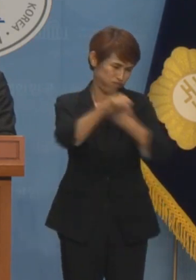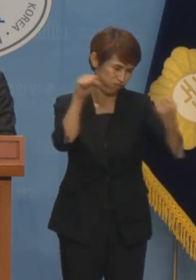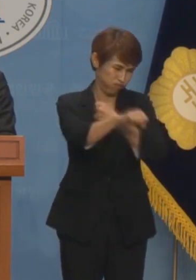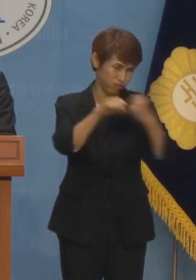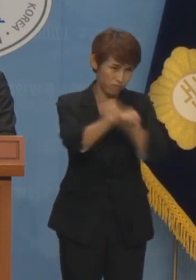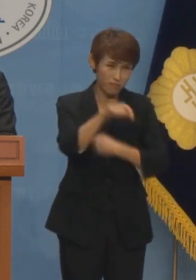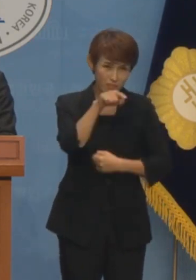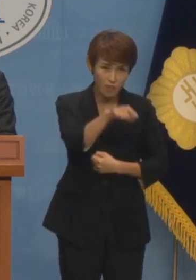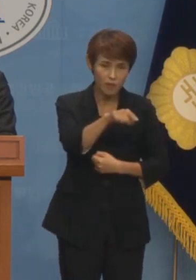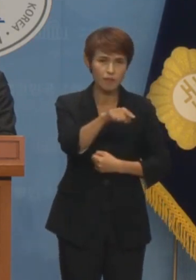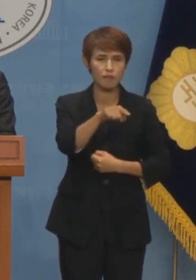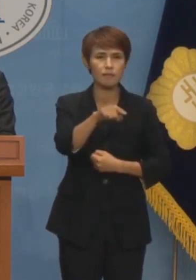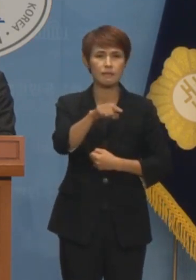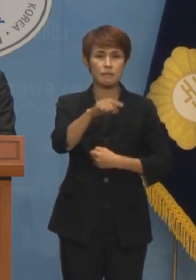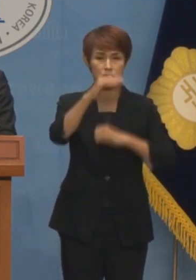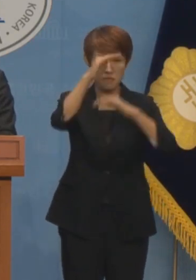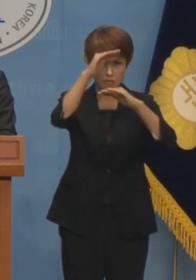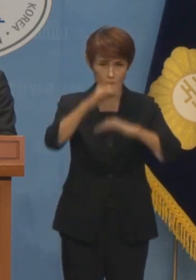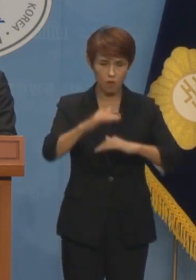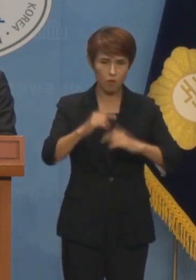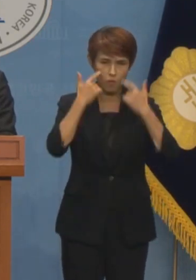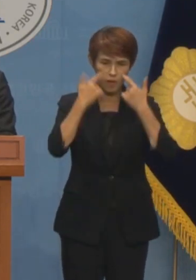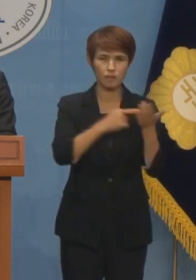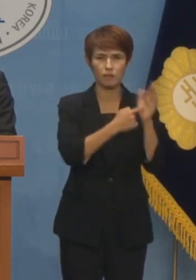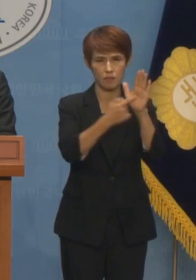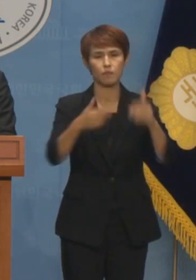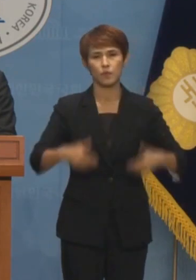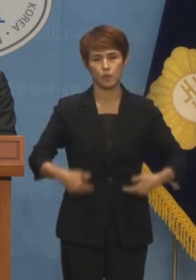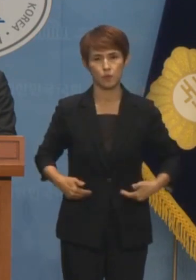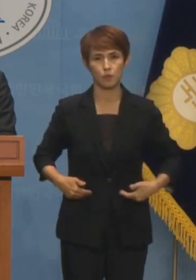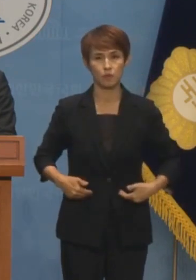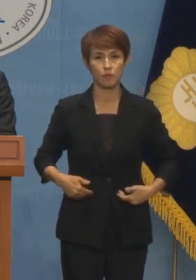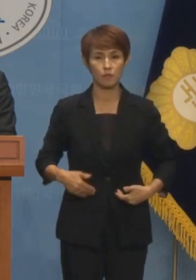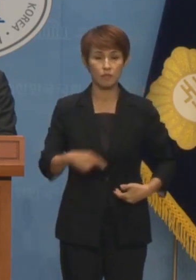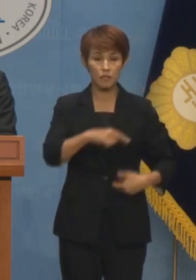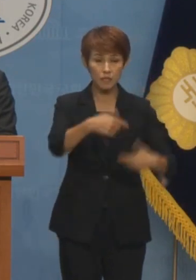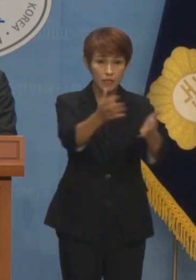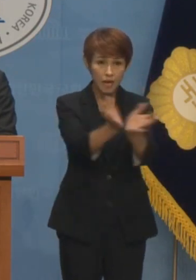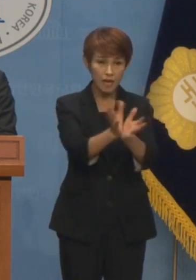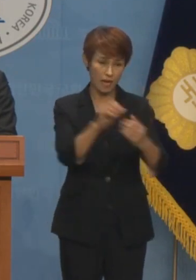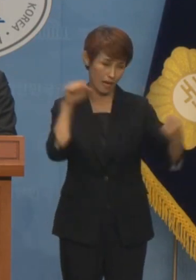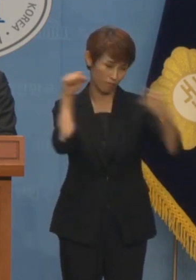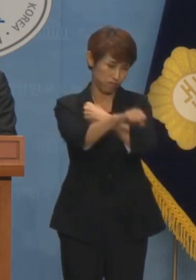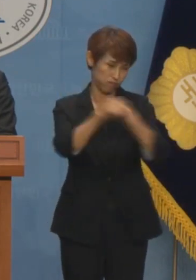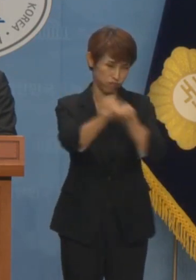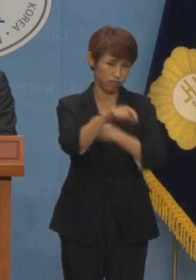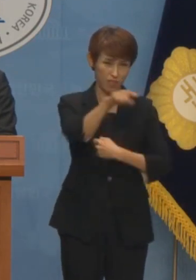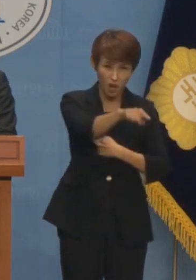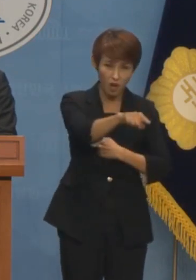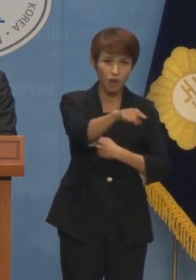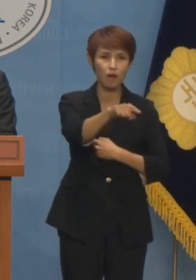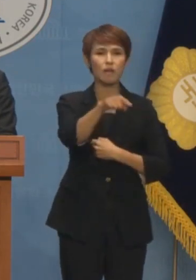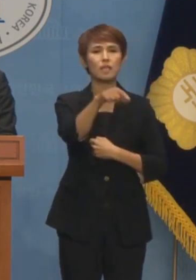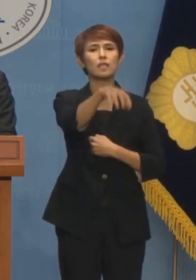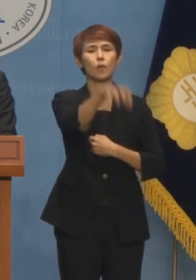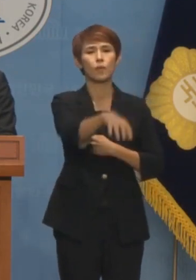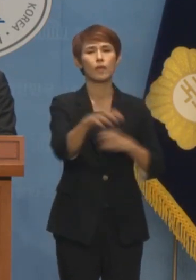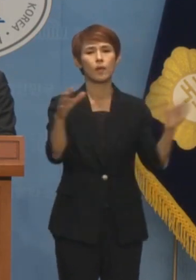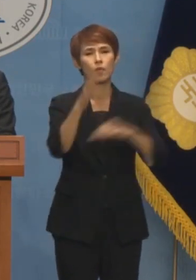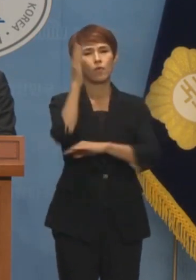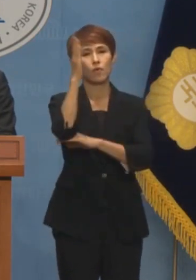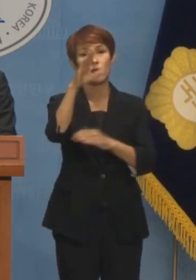명백하게 바로잡아야 합니다. 당일 발생한 폭력 사태는 합동연설회 장내외 두 곳에서